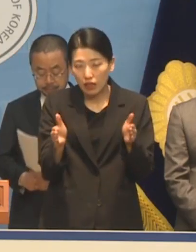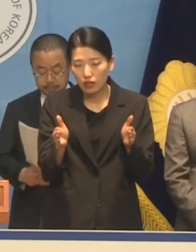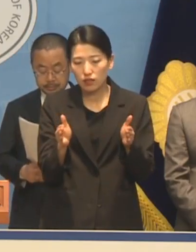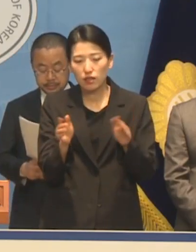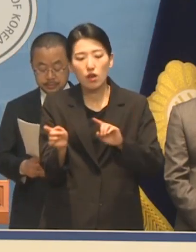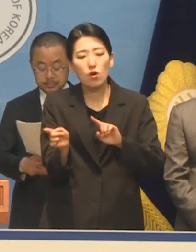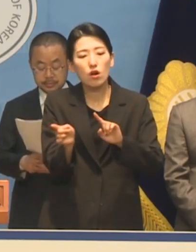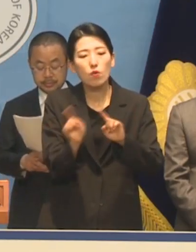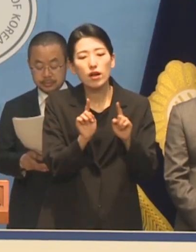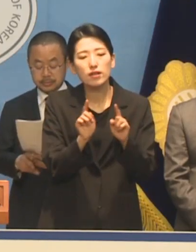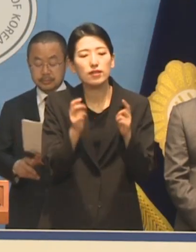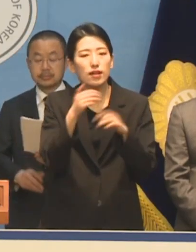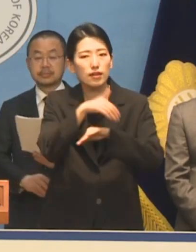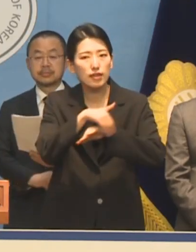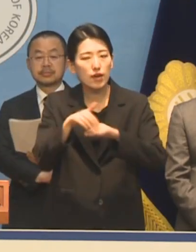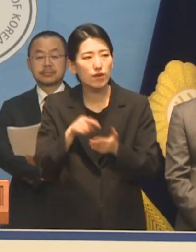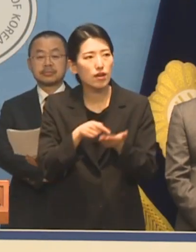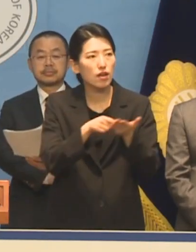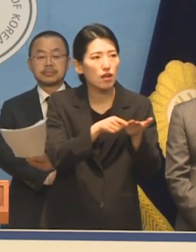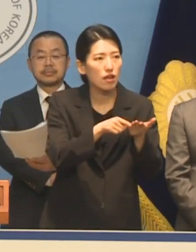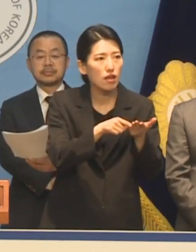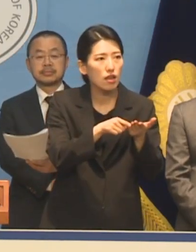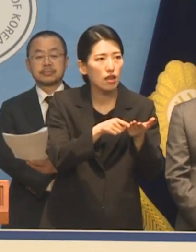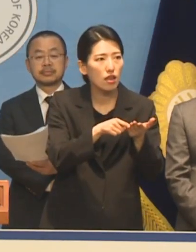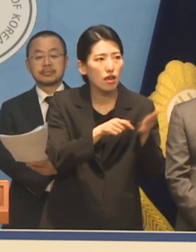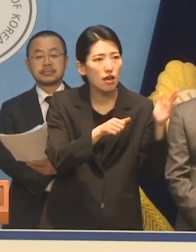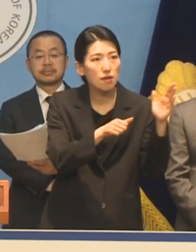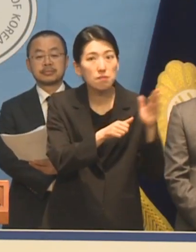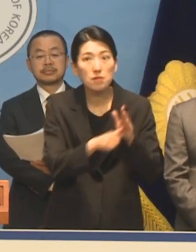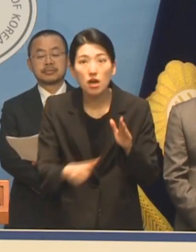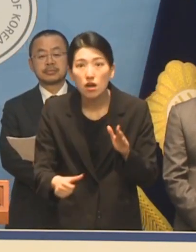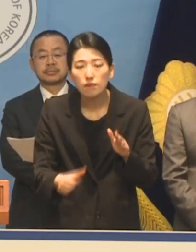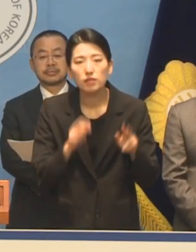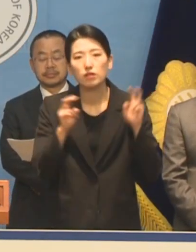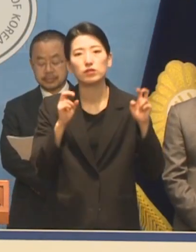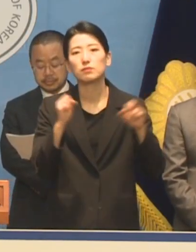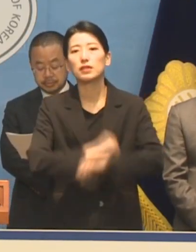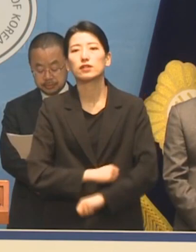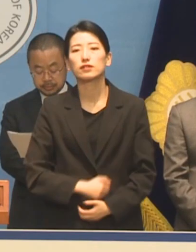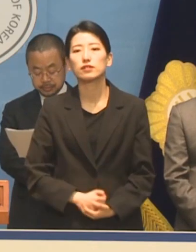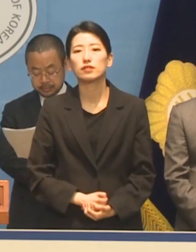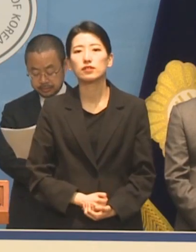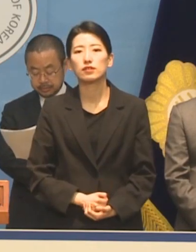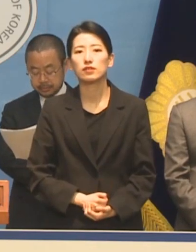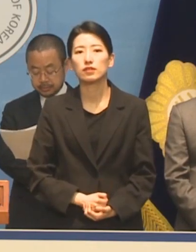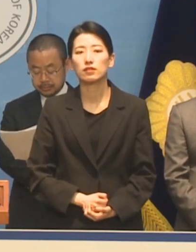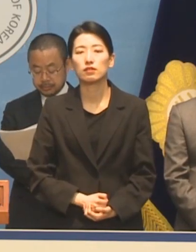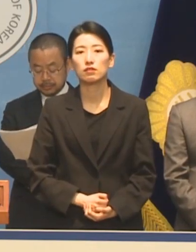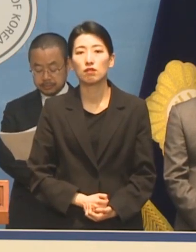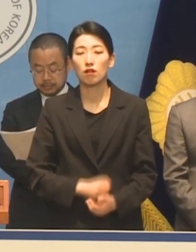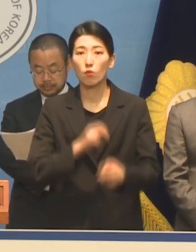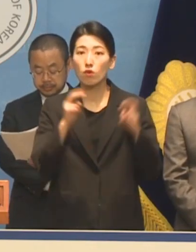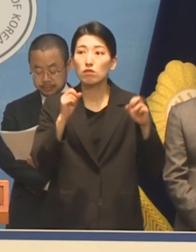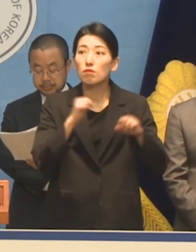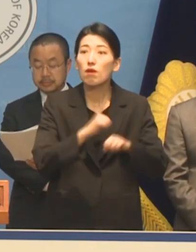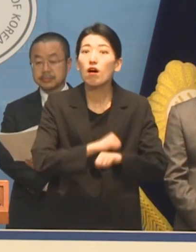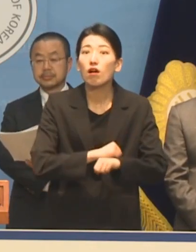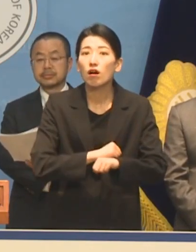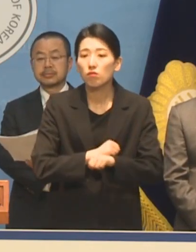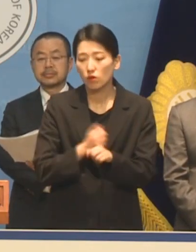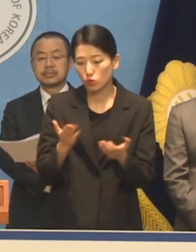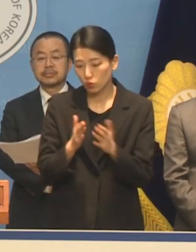회생계획안이 인가가 되지 않으면 대유 위니아는 파산에 이르게 됩니다. 그렇게 된다면 근로자